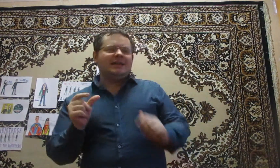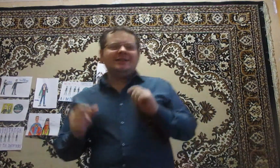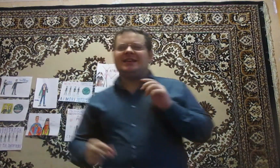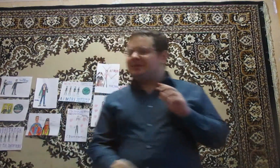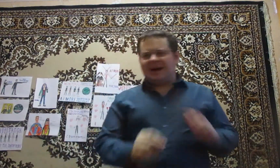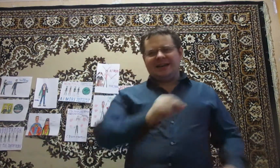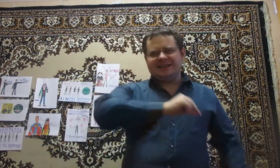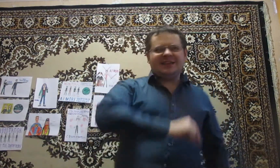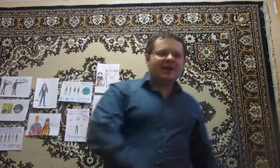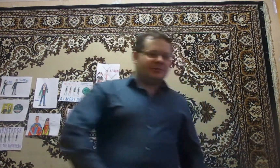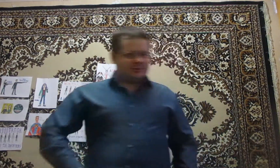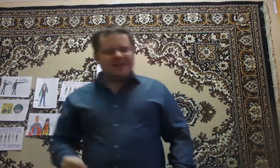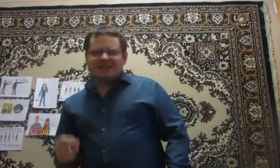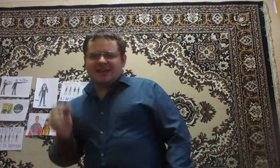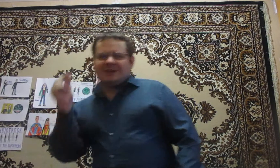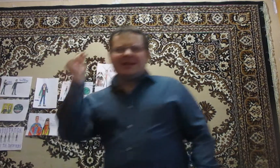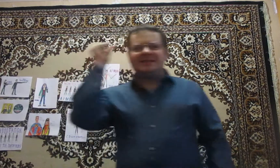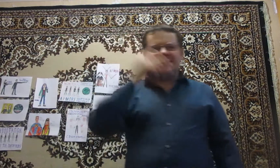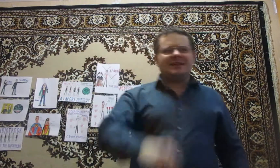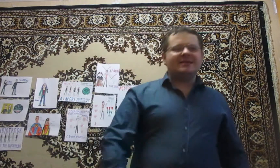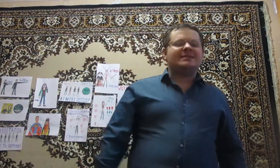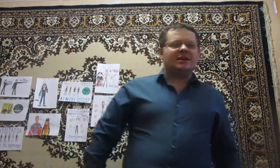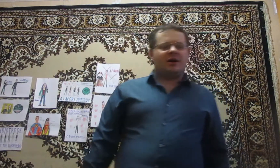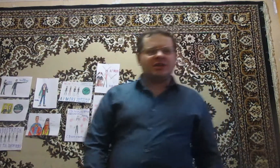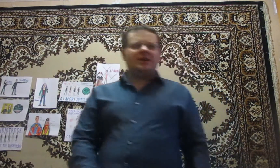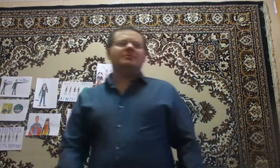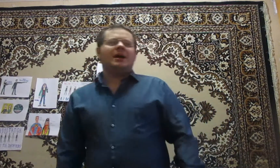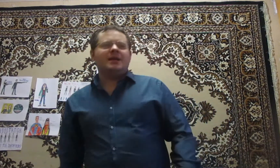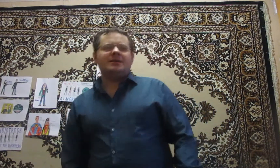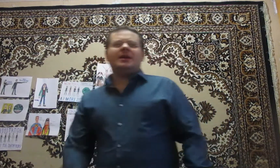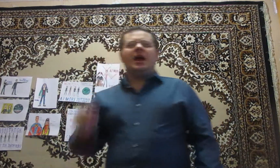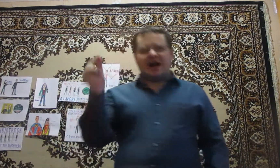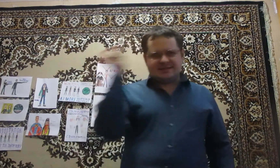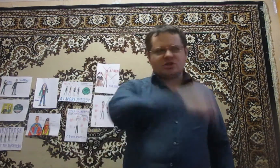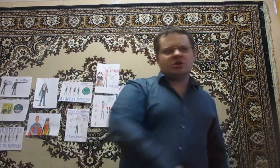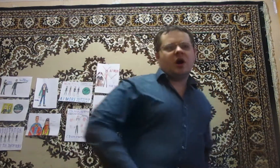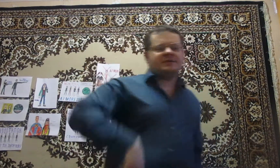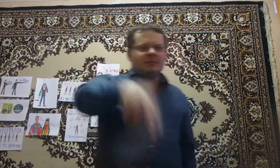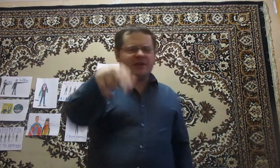Малинки, малинки, брюнетки и латинки, сережки и маринки, а здесь Жуков, Тимофей и